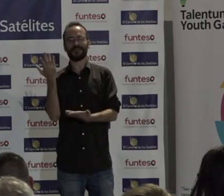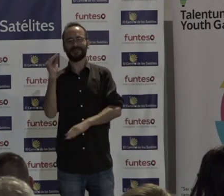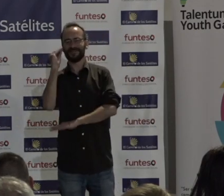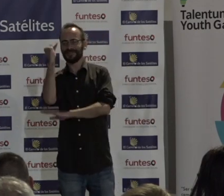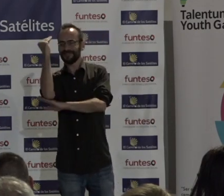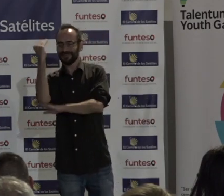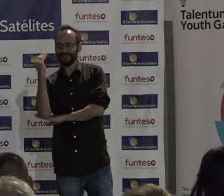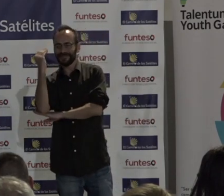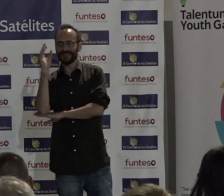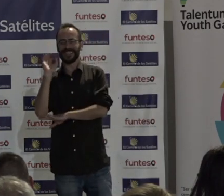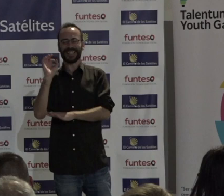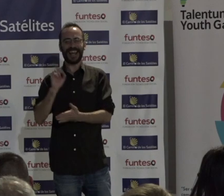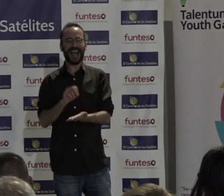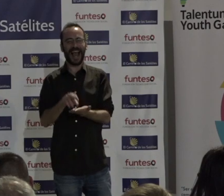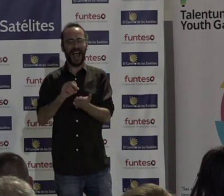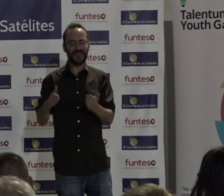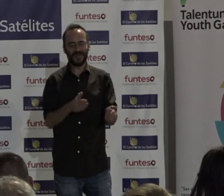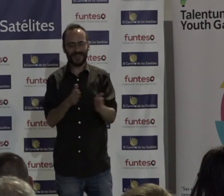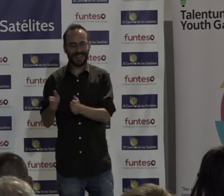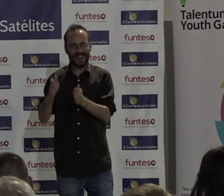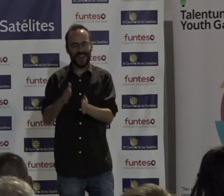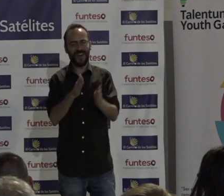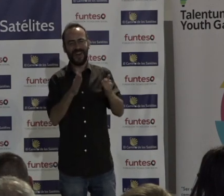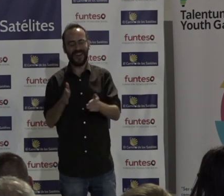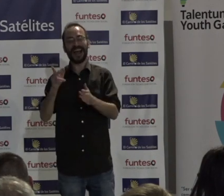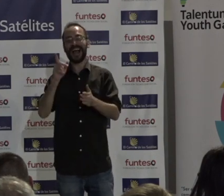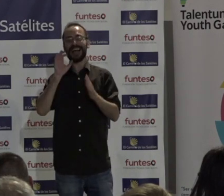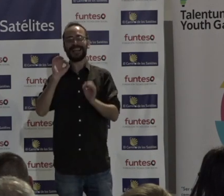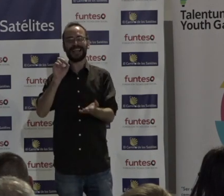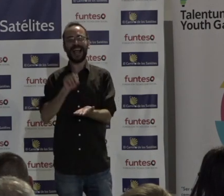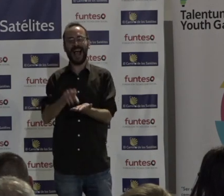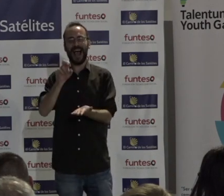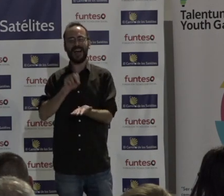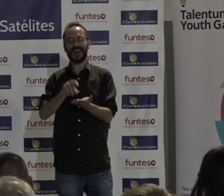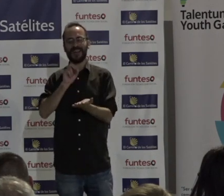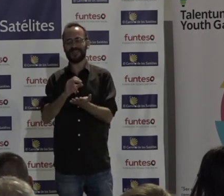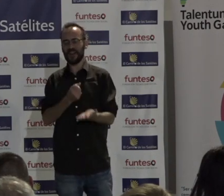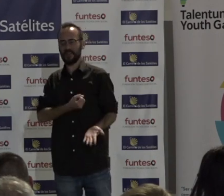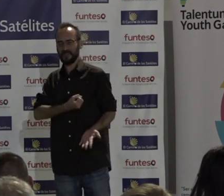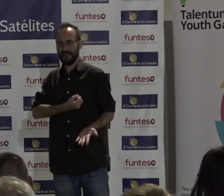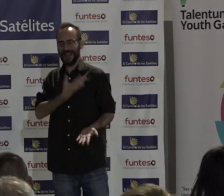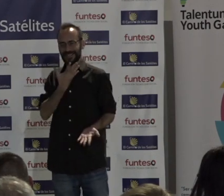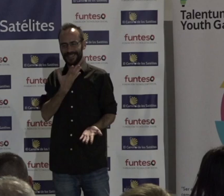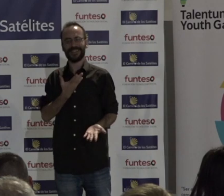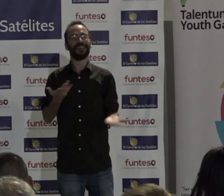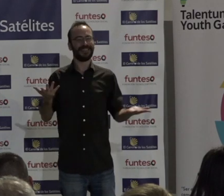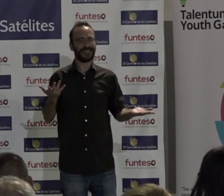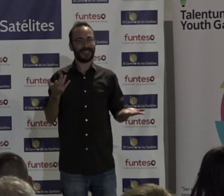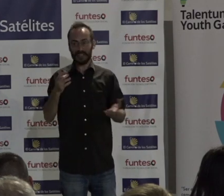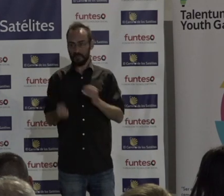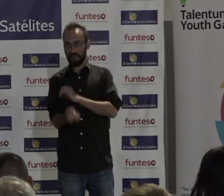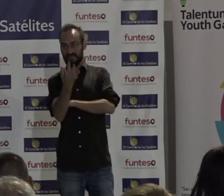define como que ha nacido en el camino, trabaja en el camino y el camino es su pasión. Y también ha creado una